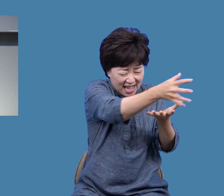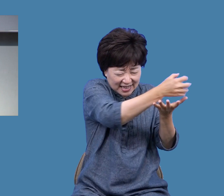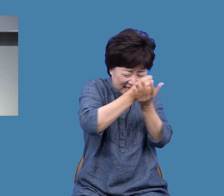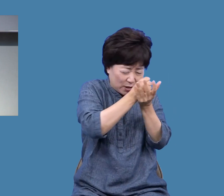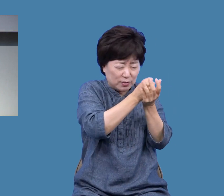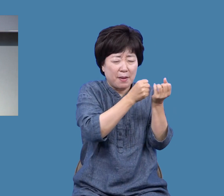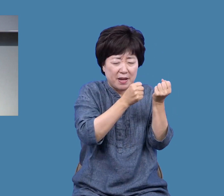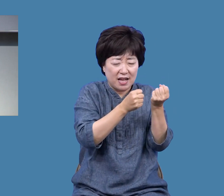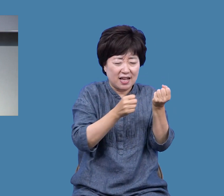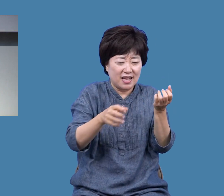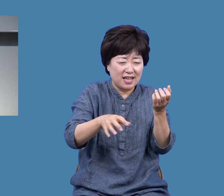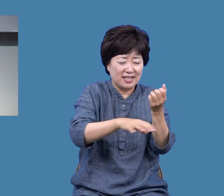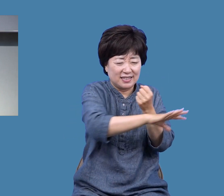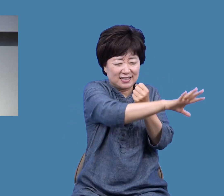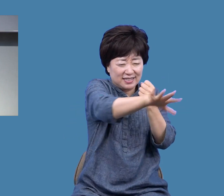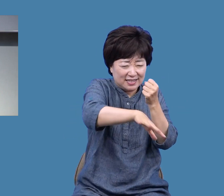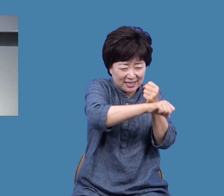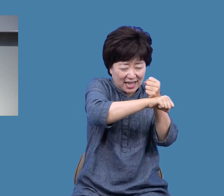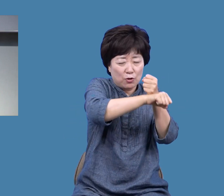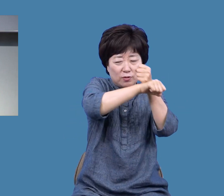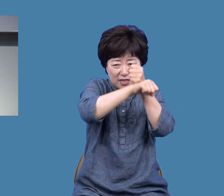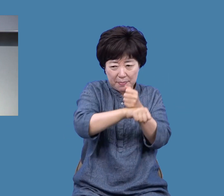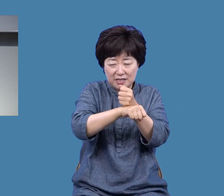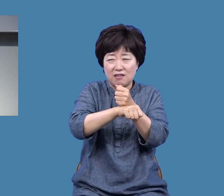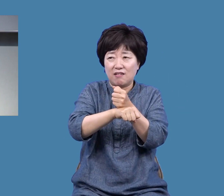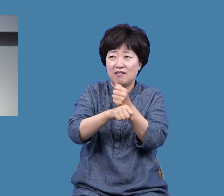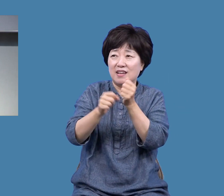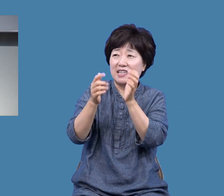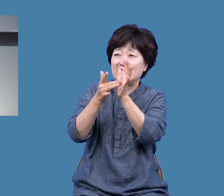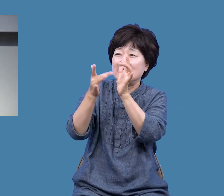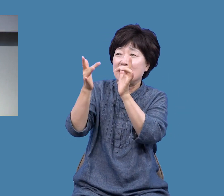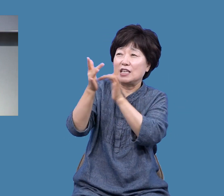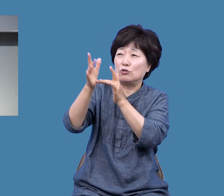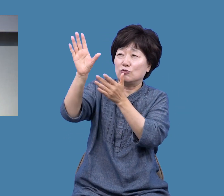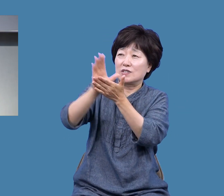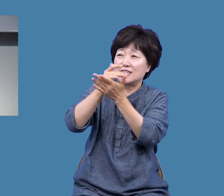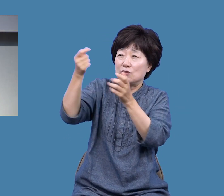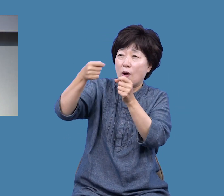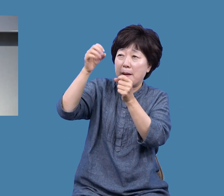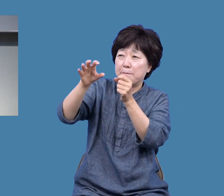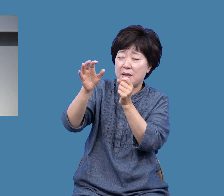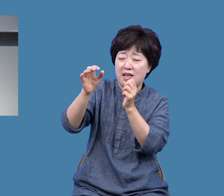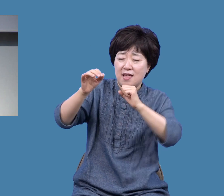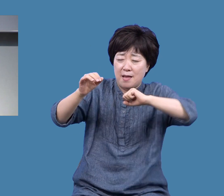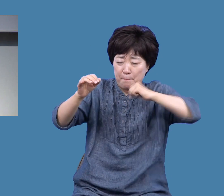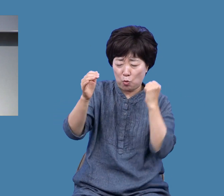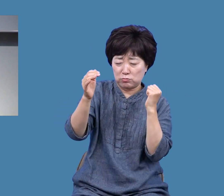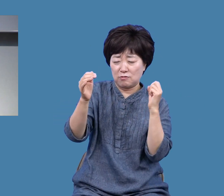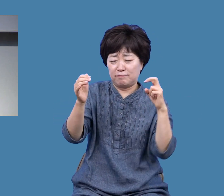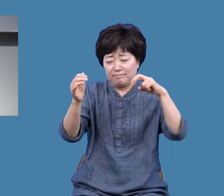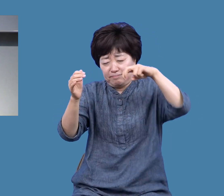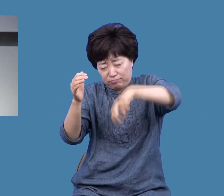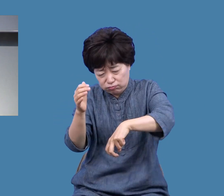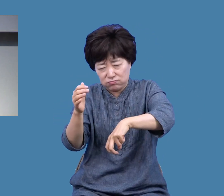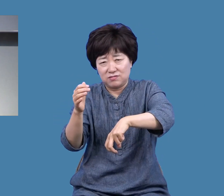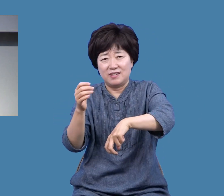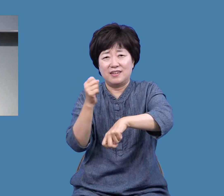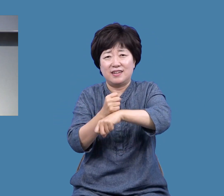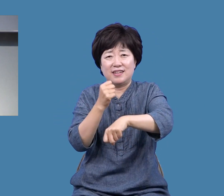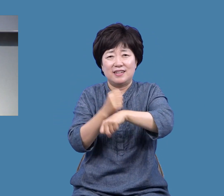사실 육이 원하는 건데 이 육체의 소욕을 성령께 복종시키는 거예요. 우리의 생각을